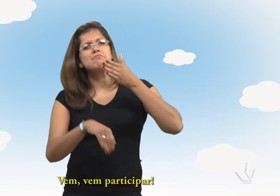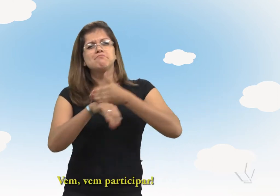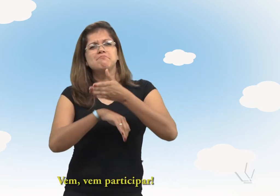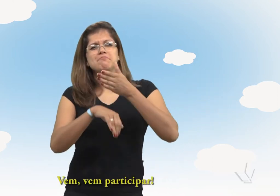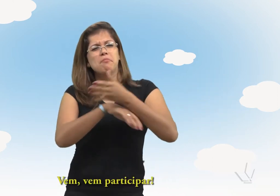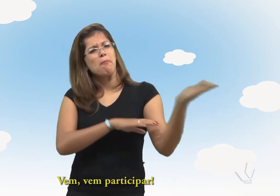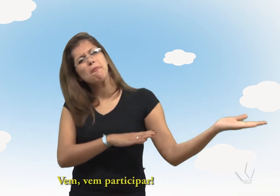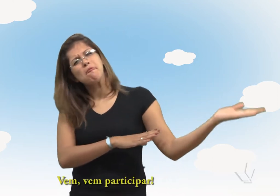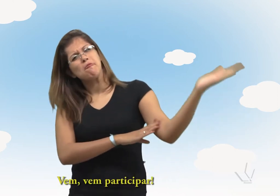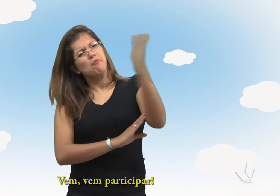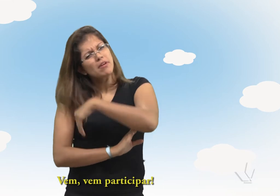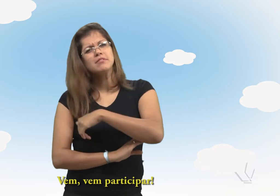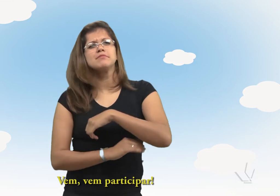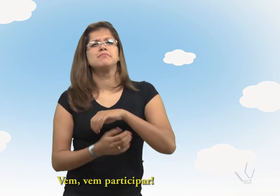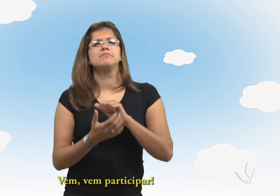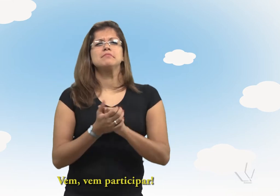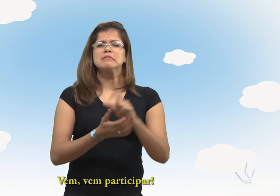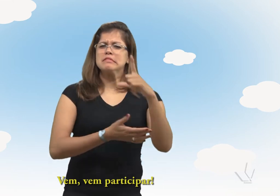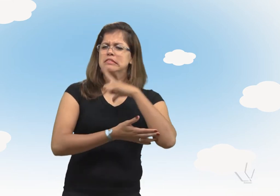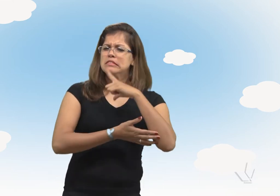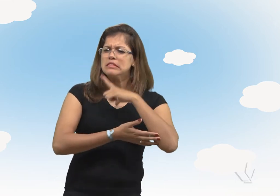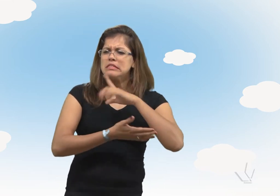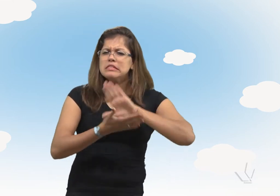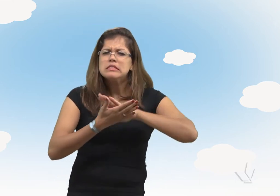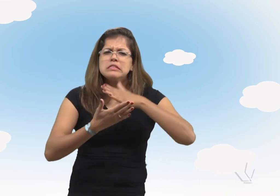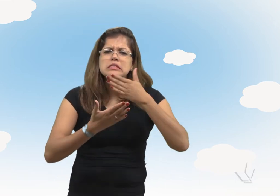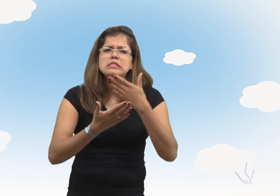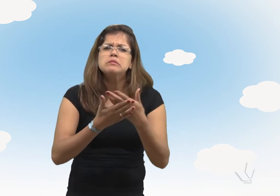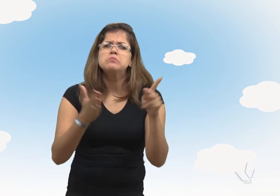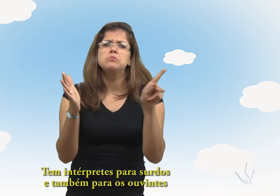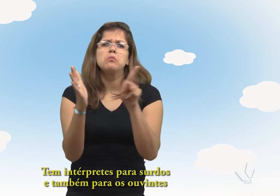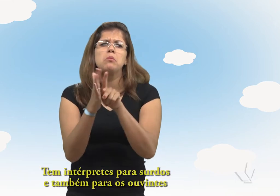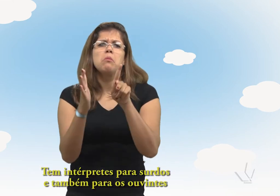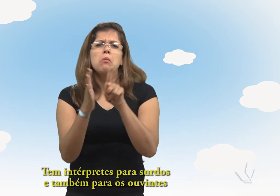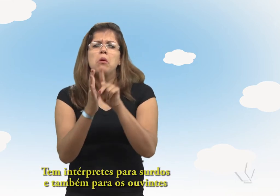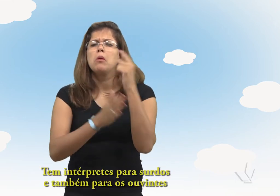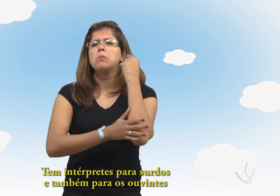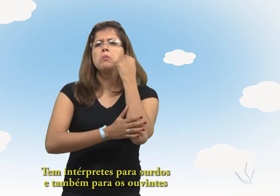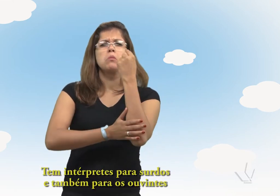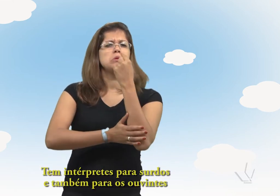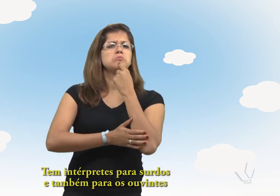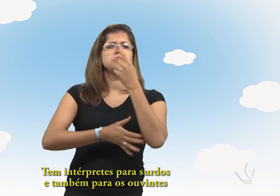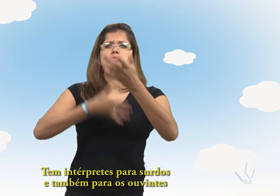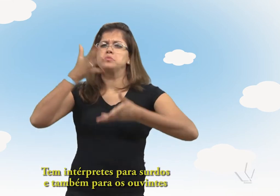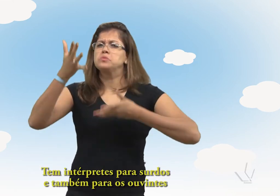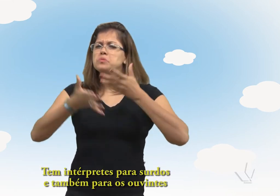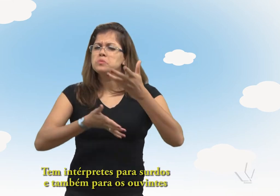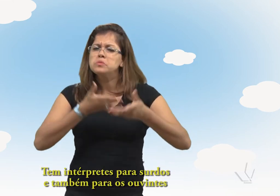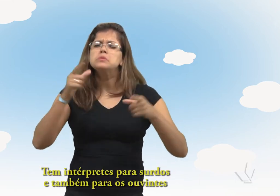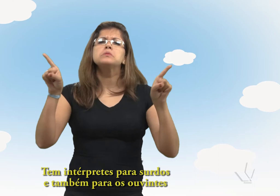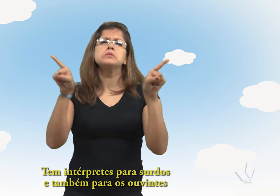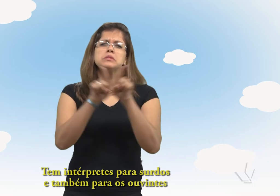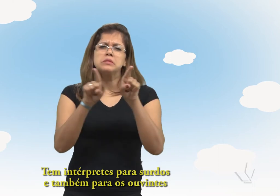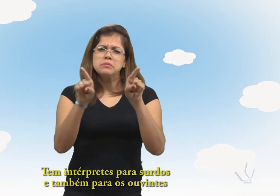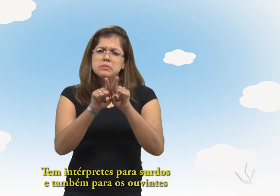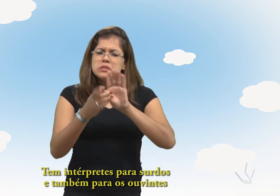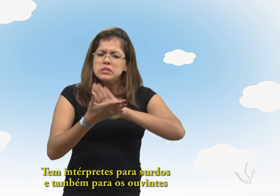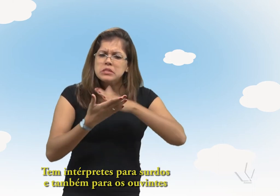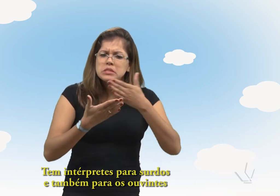Vem, vem participar. Tem intérpretes para surdos e também intérpretes para